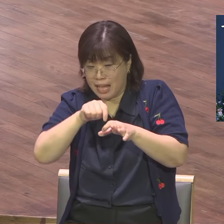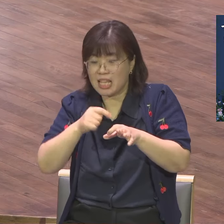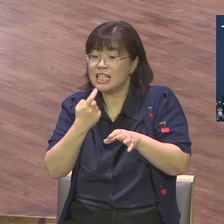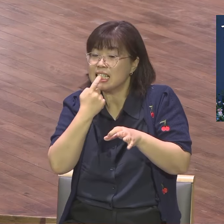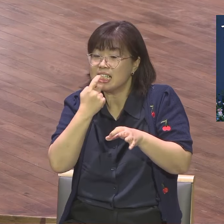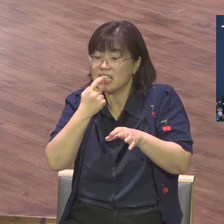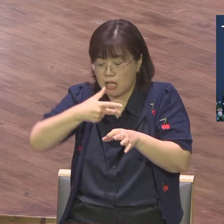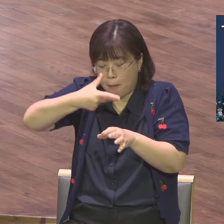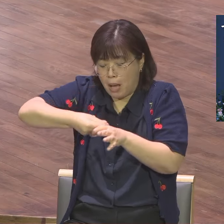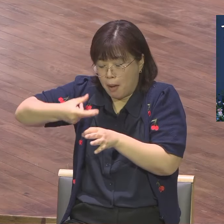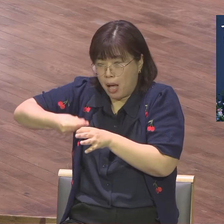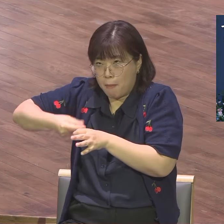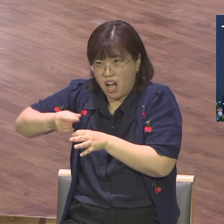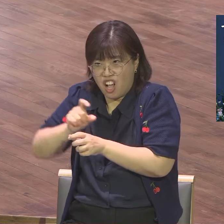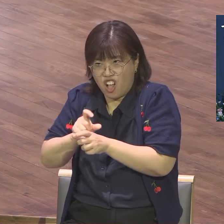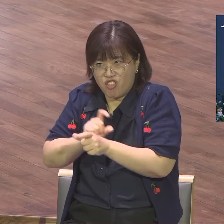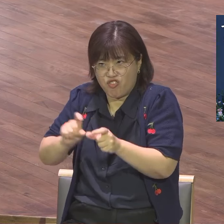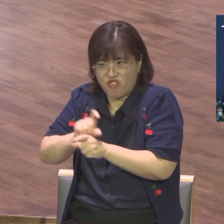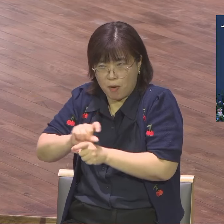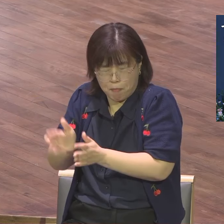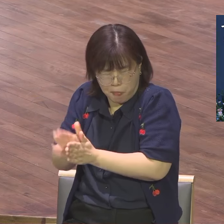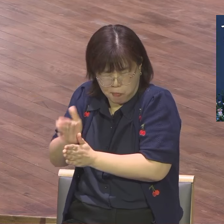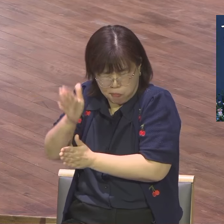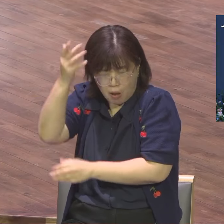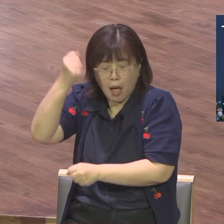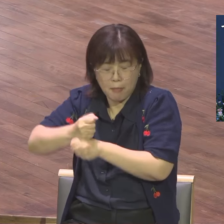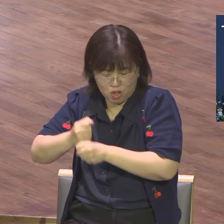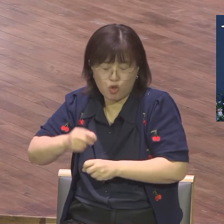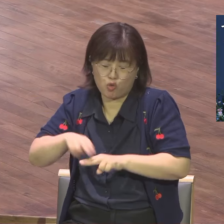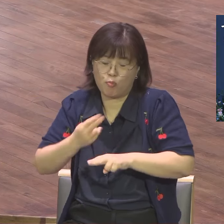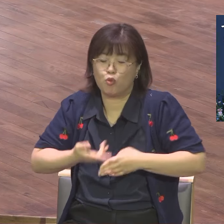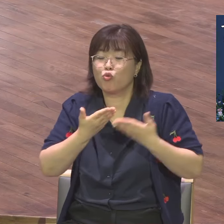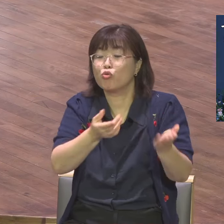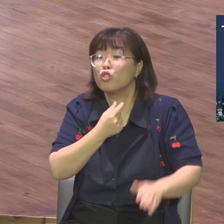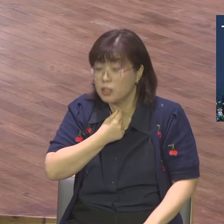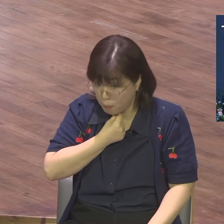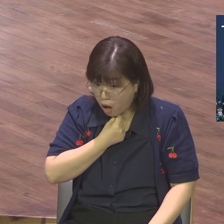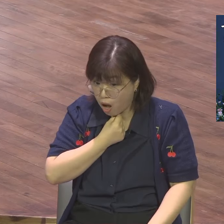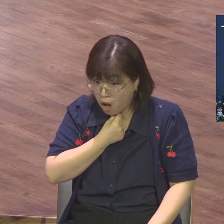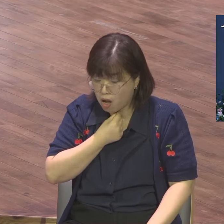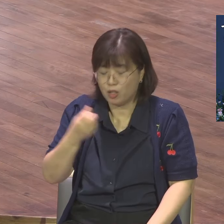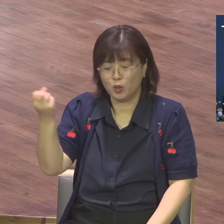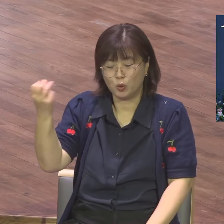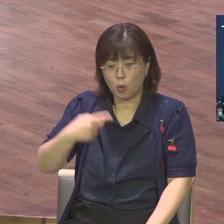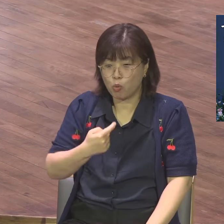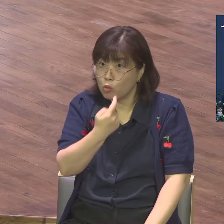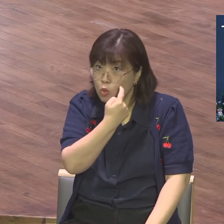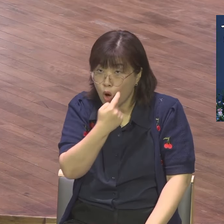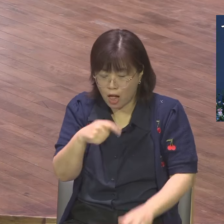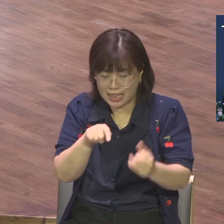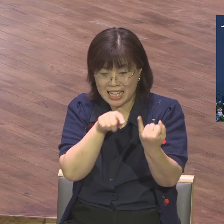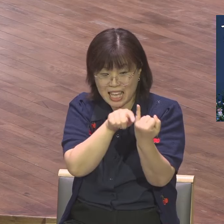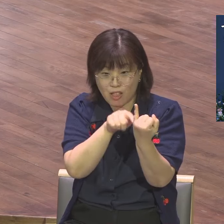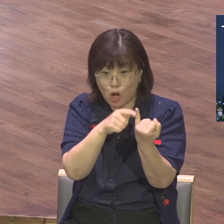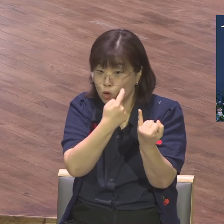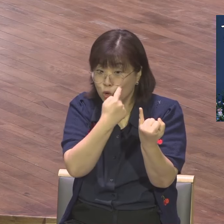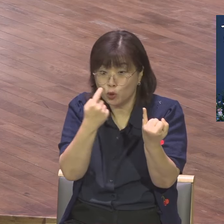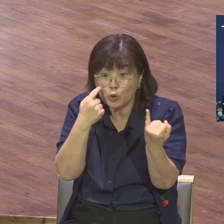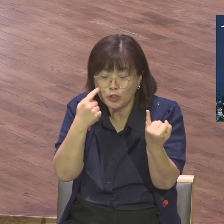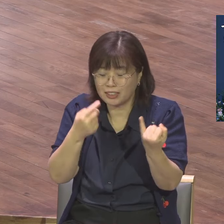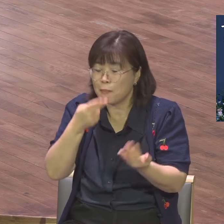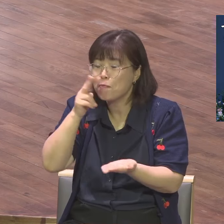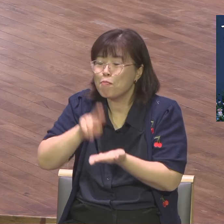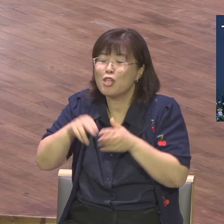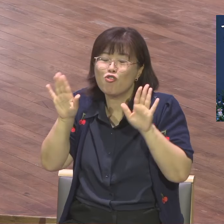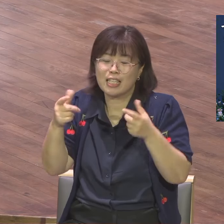그 세를 못 참아가지고 15절에 보면 너는 의엽고 예쁘다. 너 눈이 비둘기 같구나. 16절에는 너는